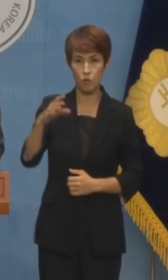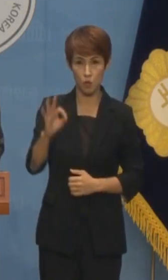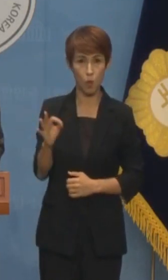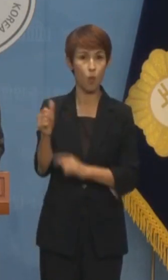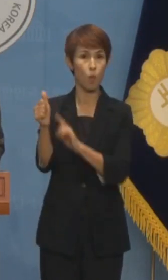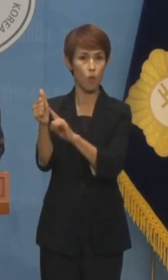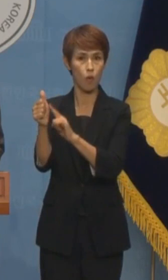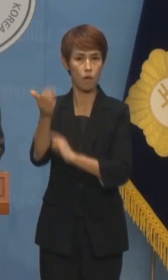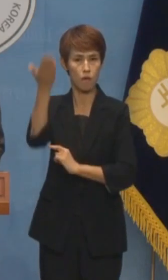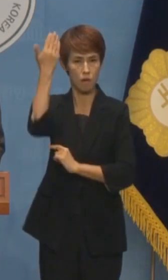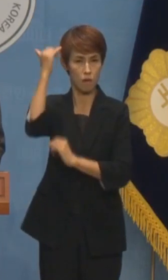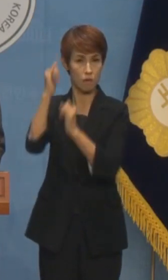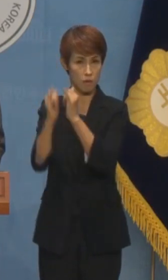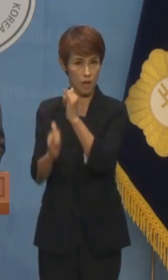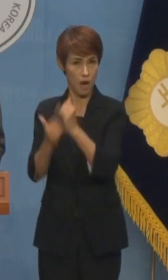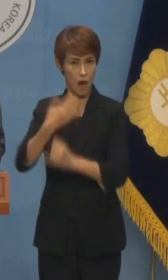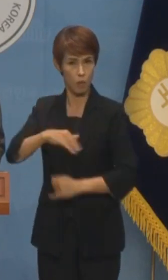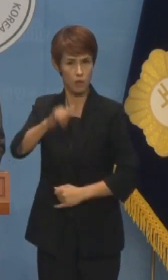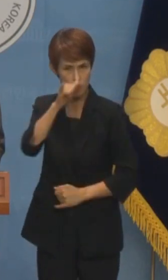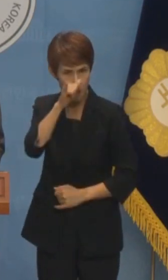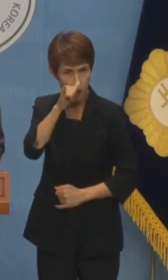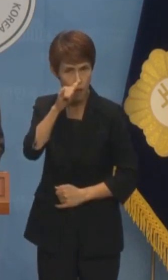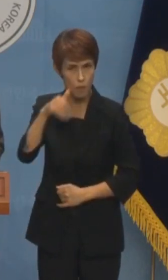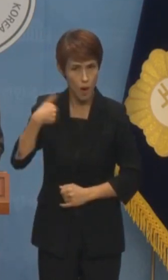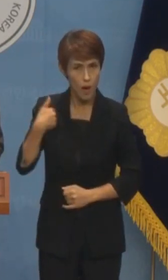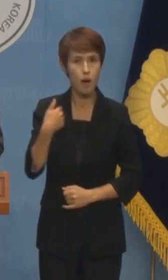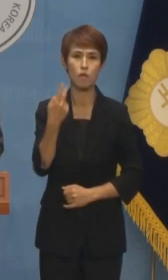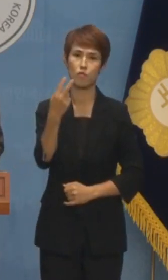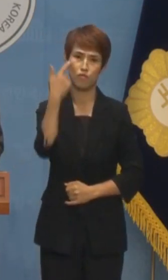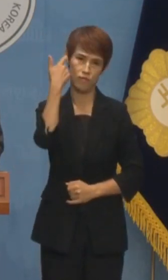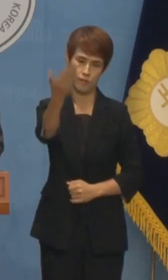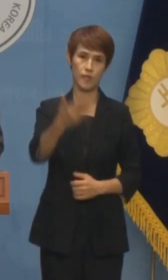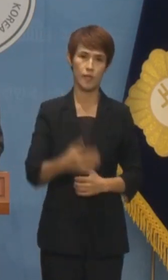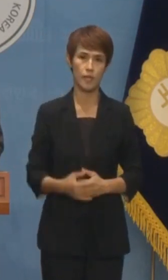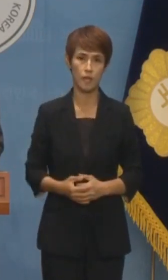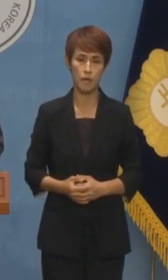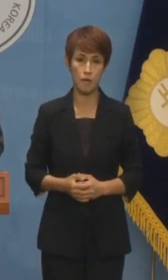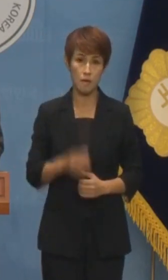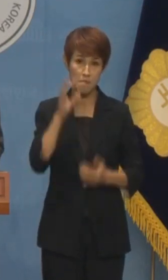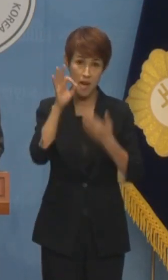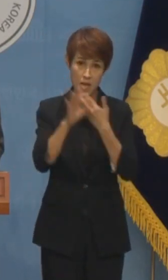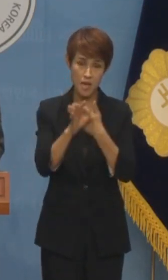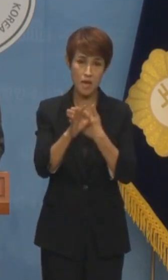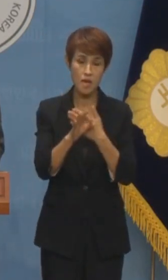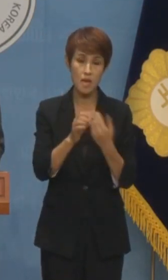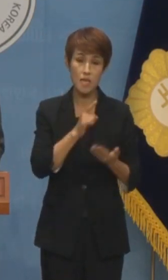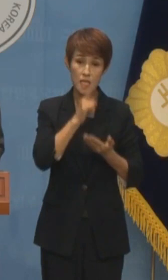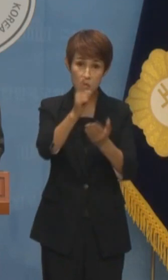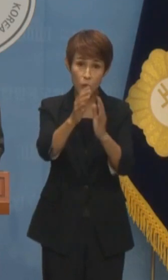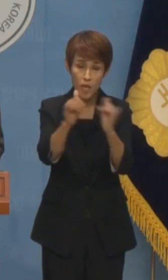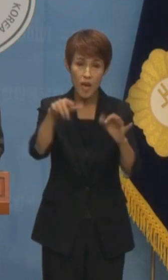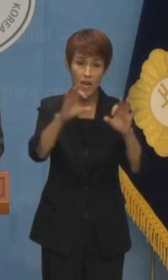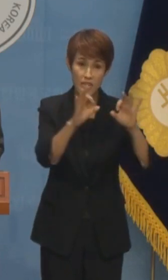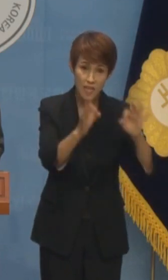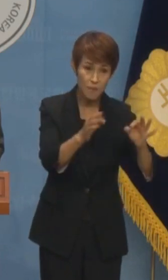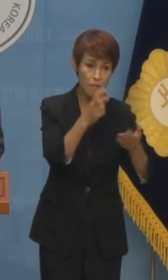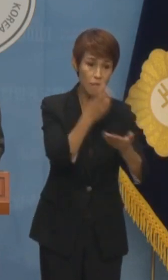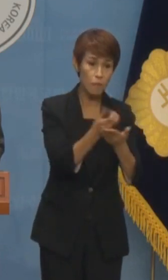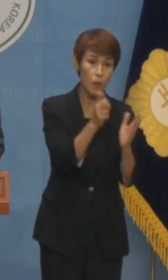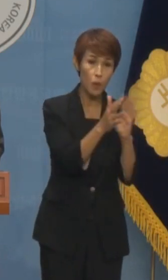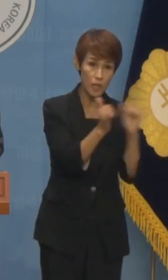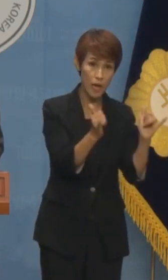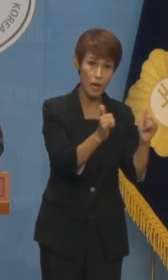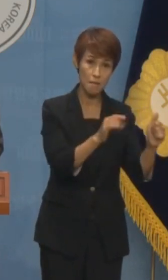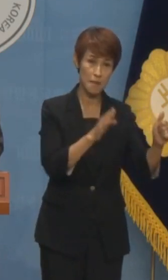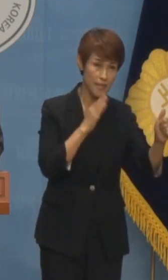씨의 과거 이력을 알았습니까? 몰랐습니까? 만약 공익신고자가 김규현